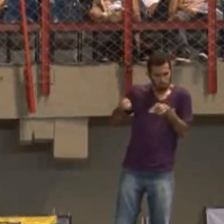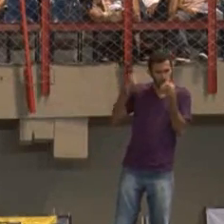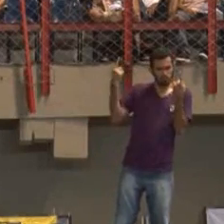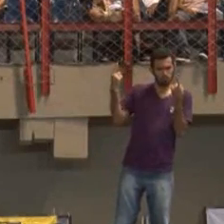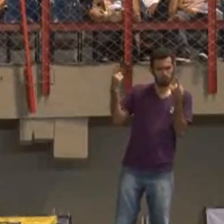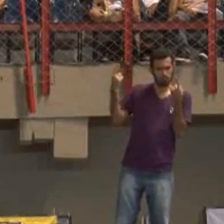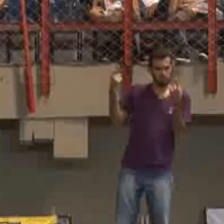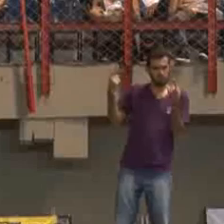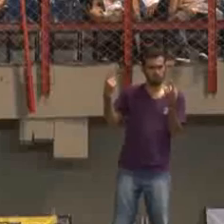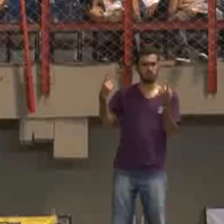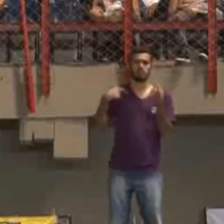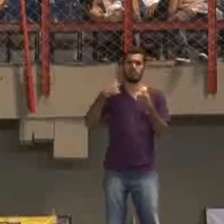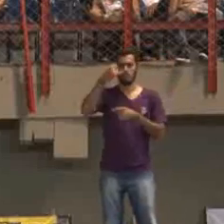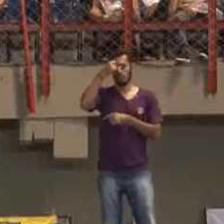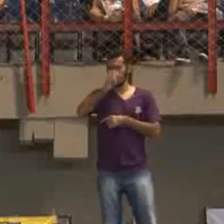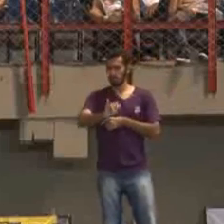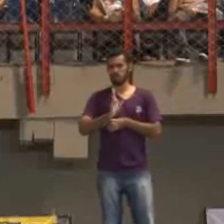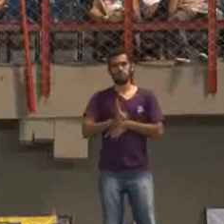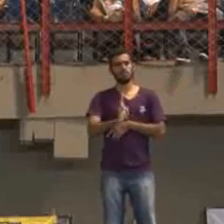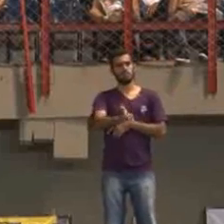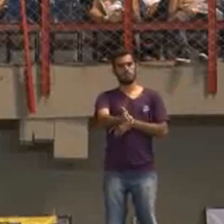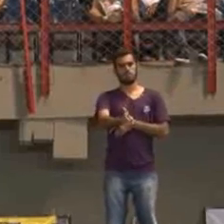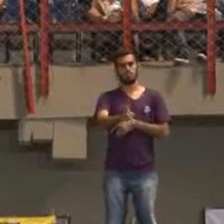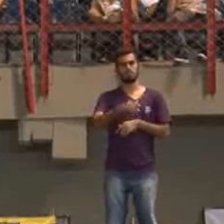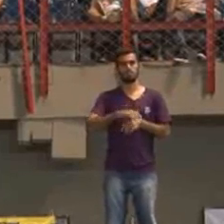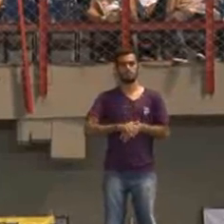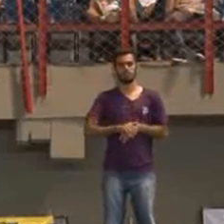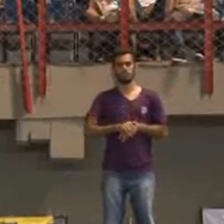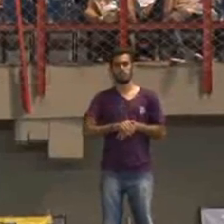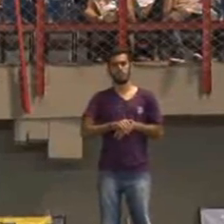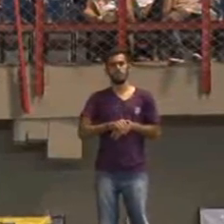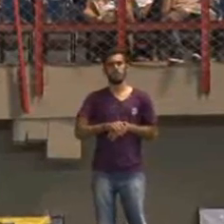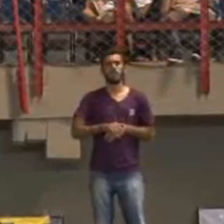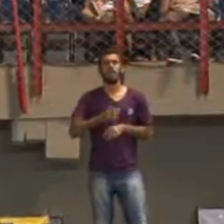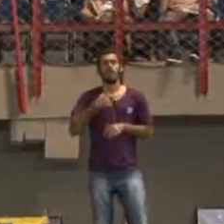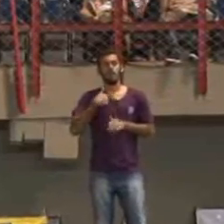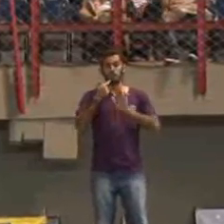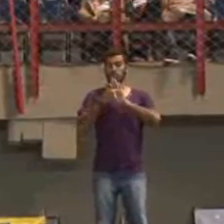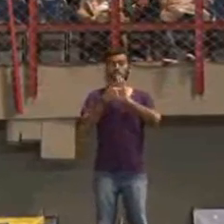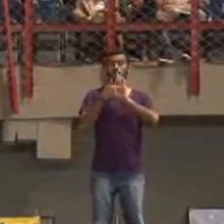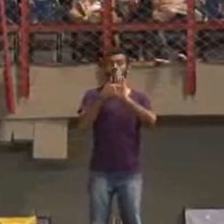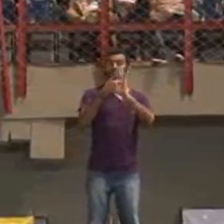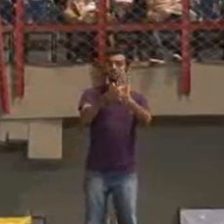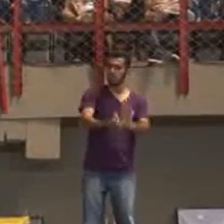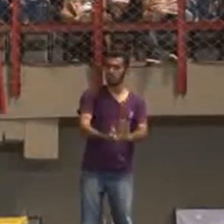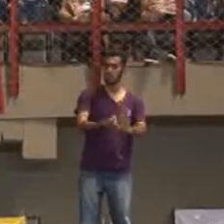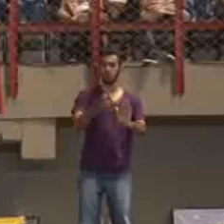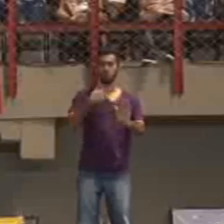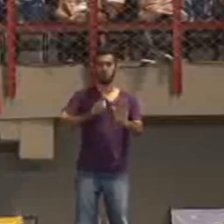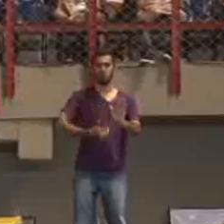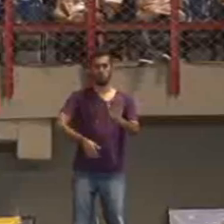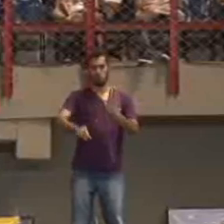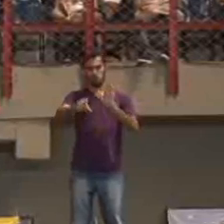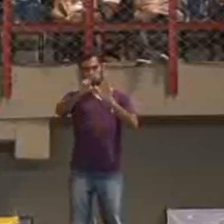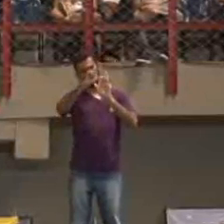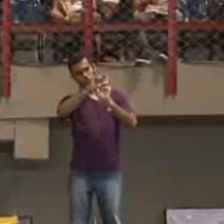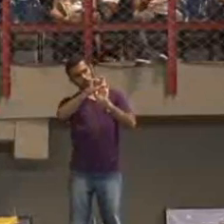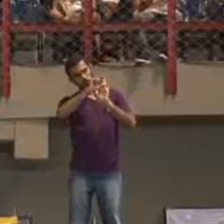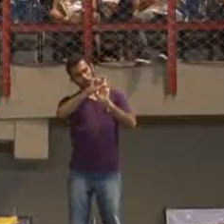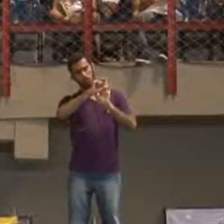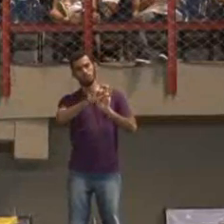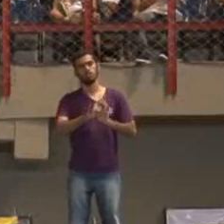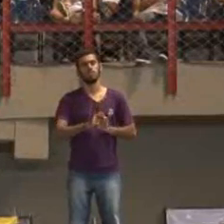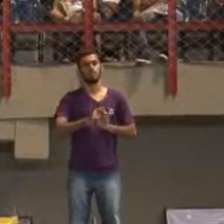Então, evite sempre. Pelo exposto acima, eu já corrigi redação aqui com esse chavão.